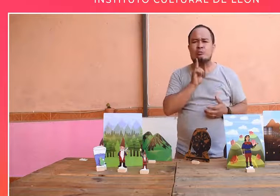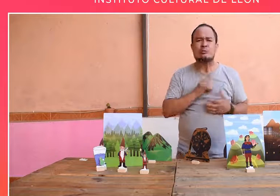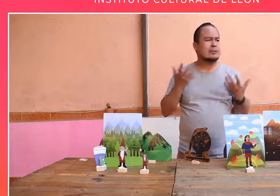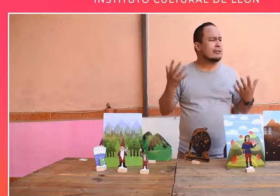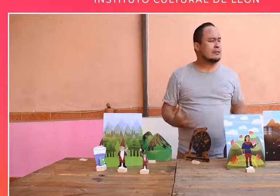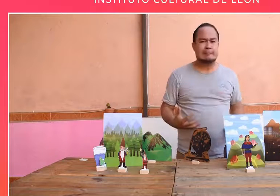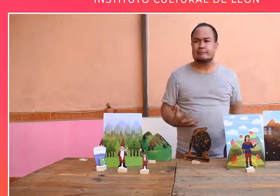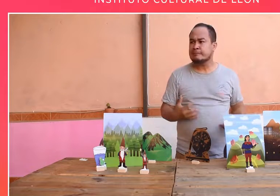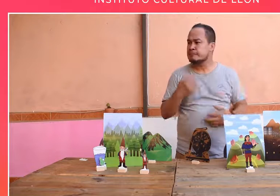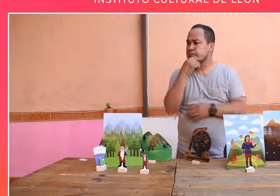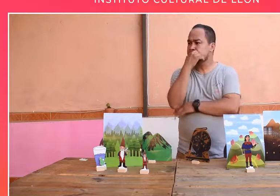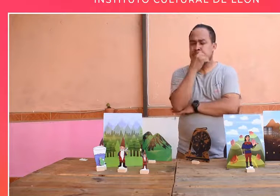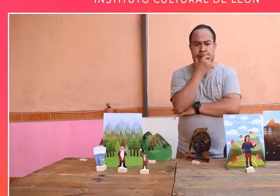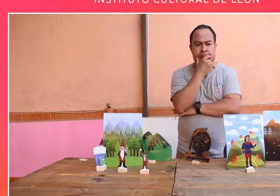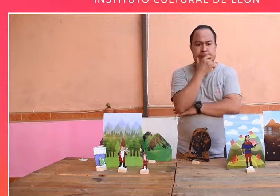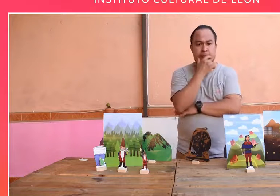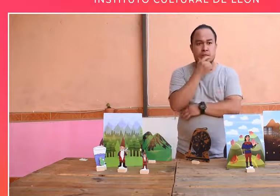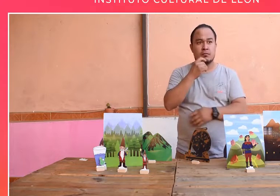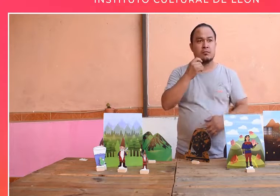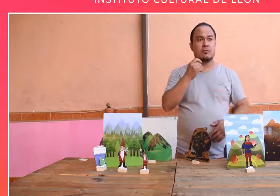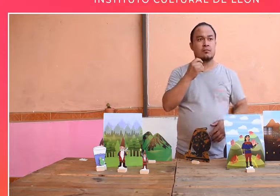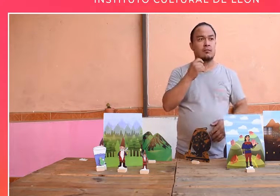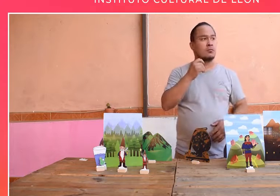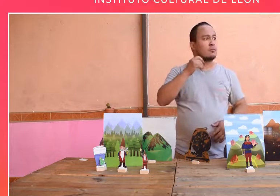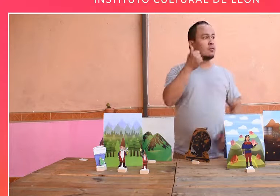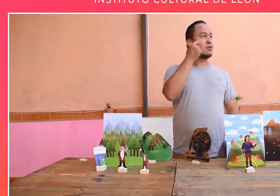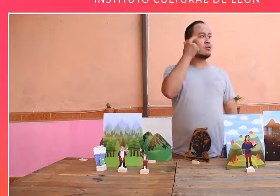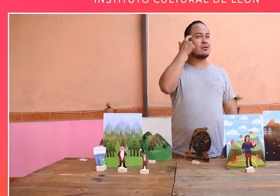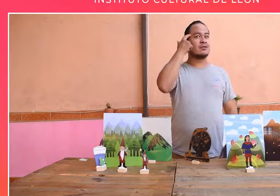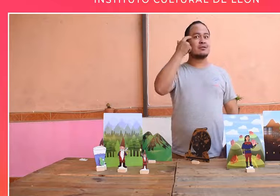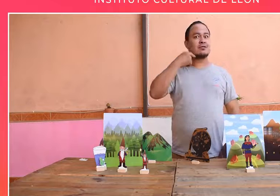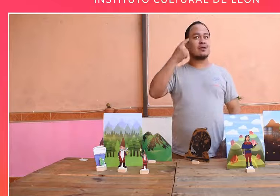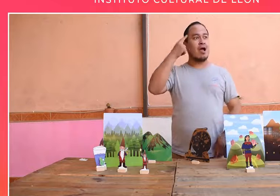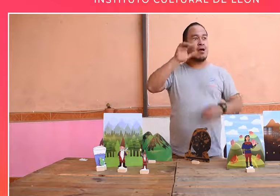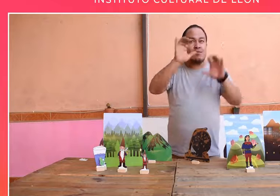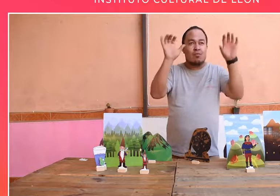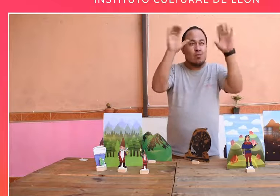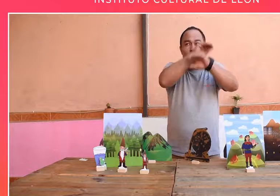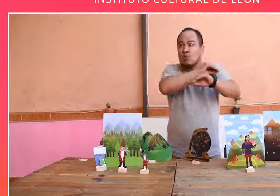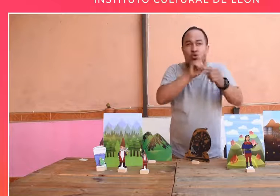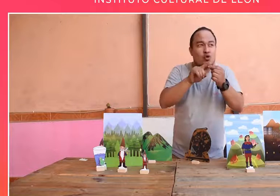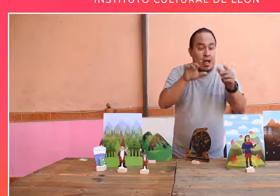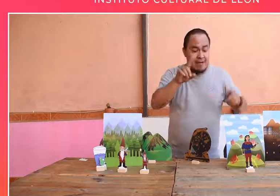Recordó en dónde había sido la última vez que la había visto y que la había escondido.